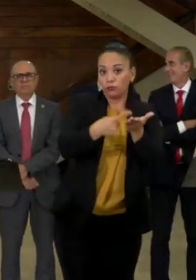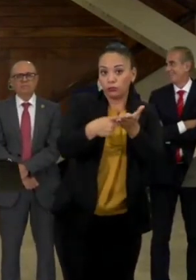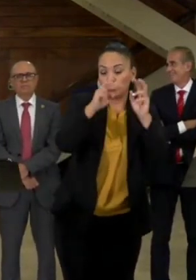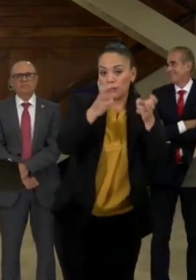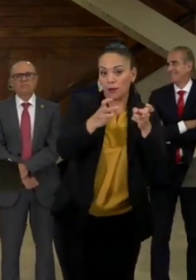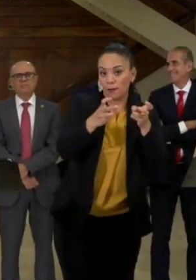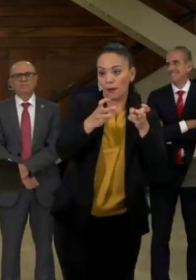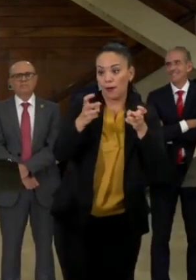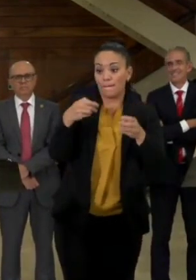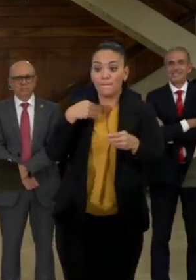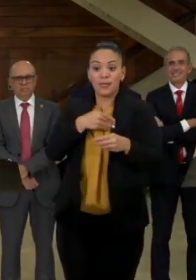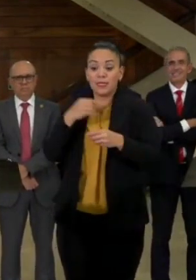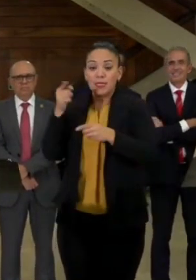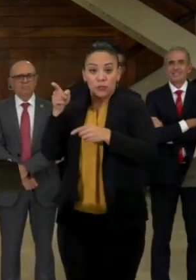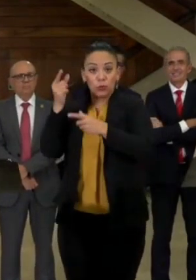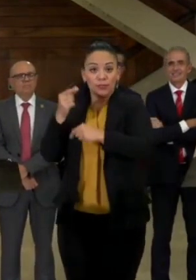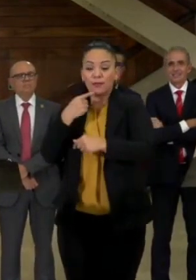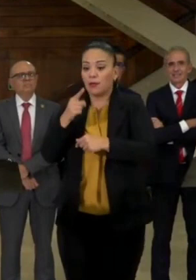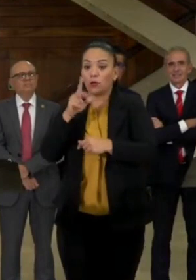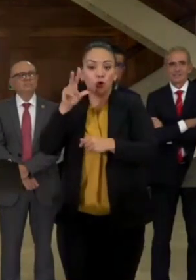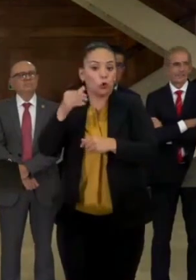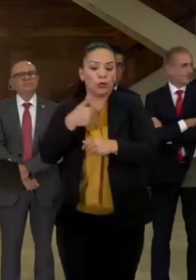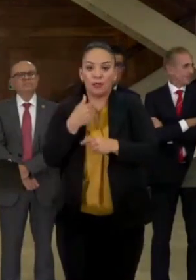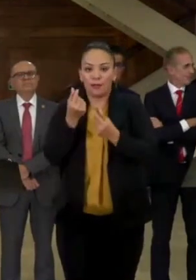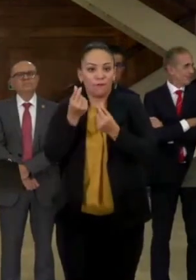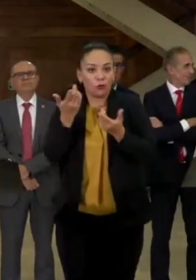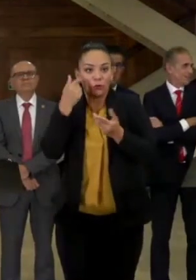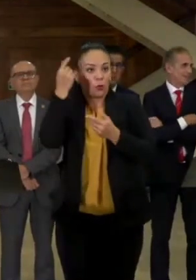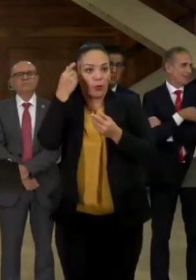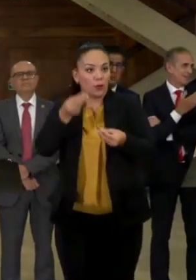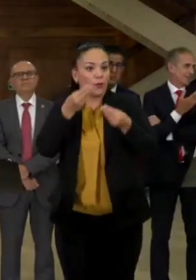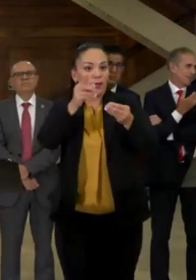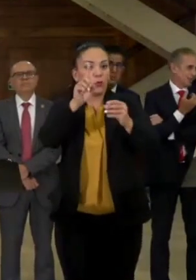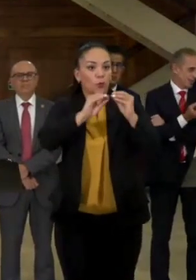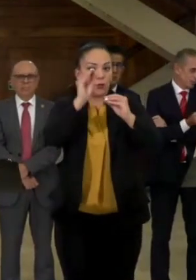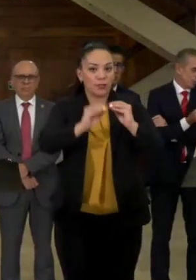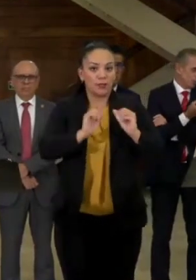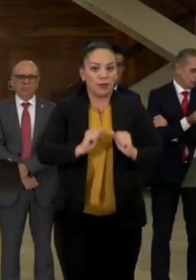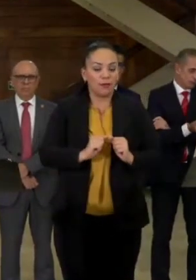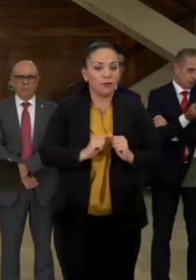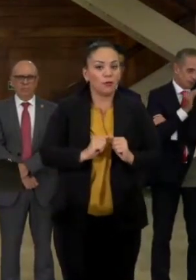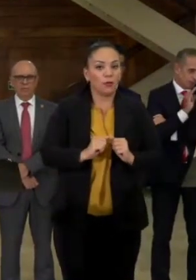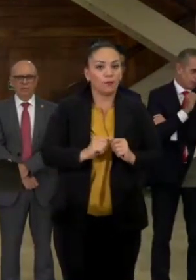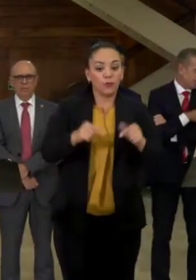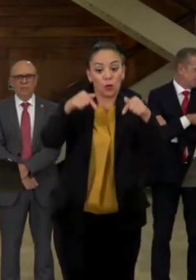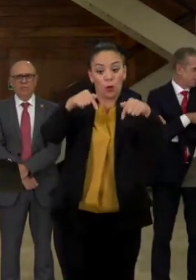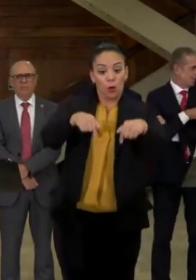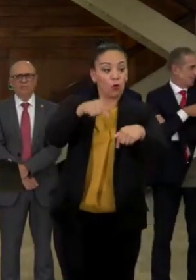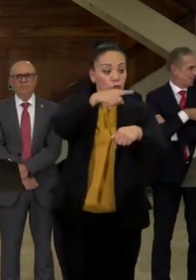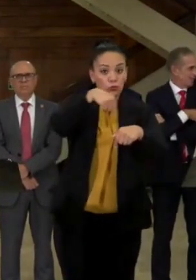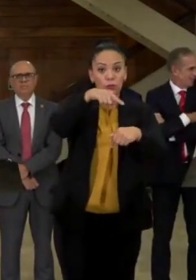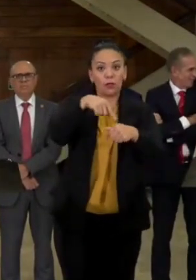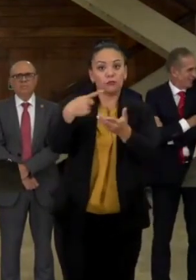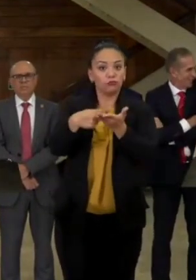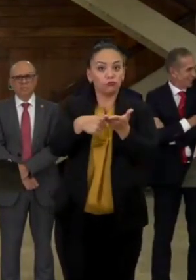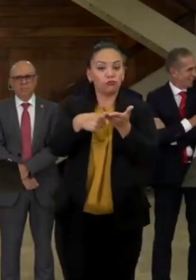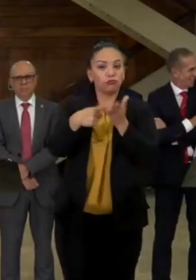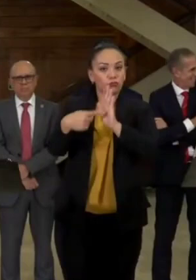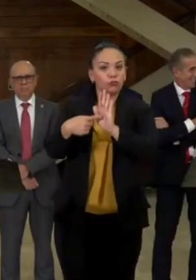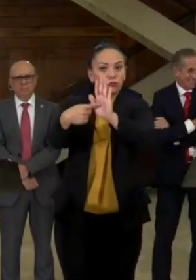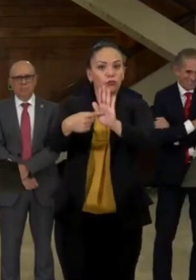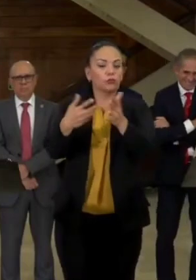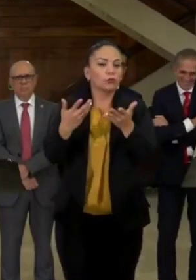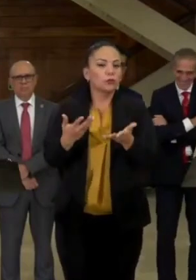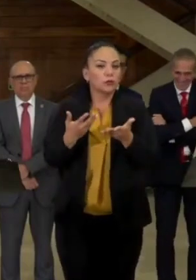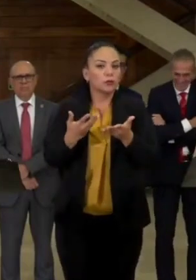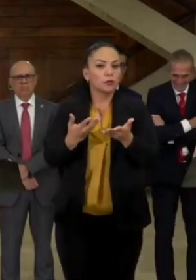el gobierno no tiene fondos para dar este 1%. Muy bien. Y ahora ustedes hicieron esta presentación hoy y esperan una propuesta,